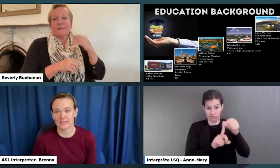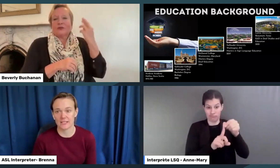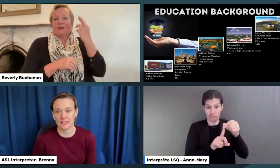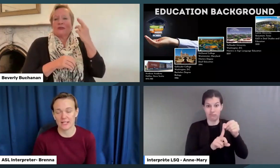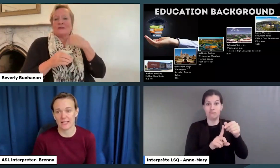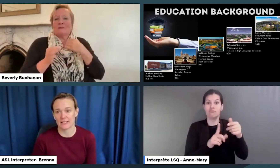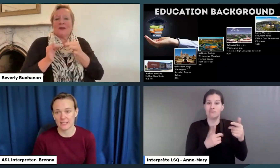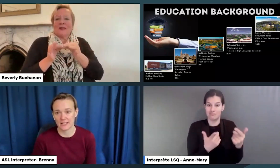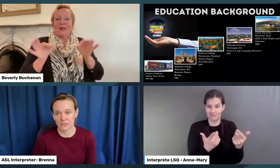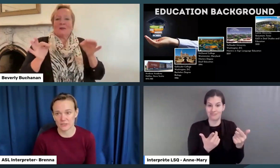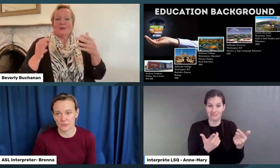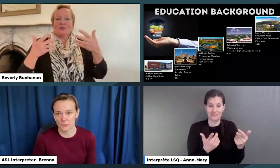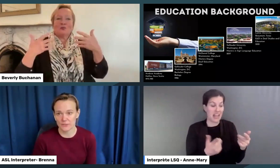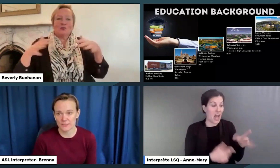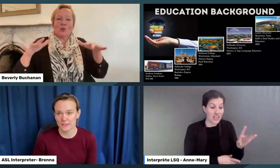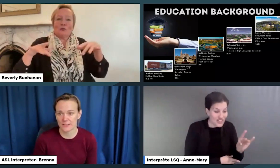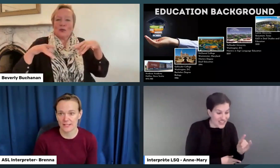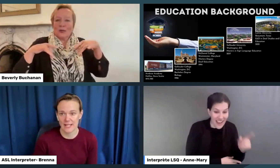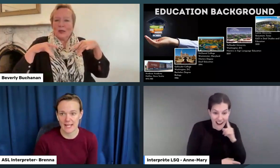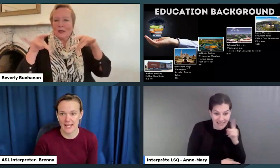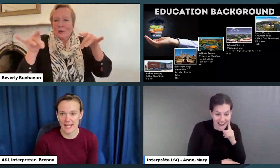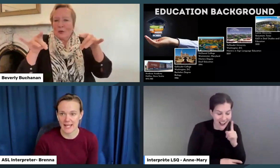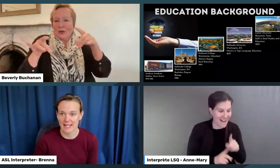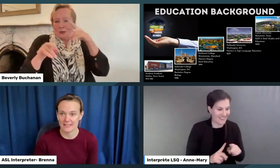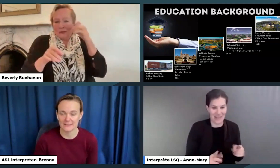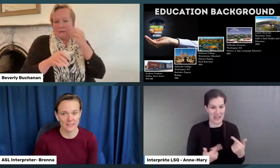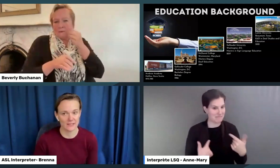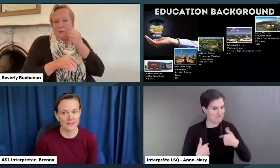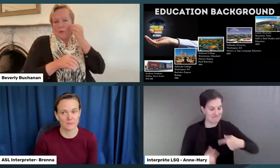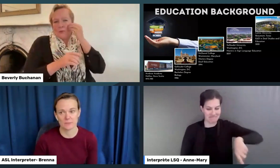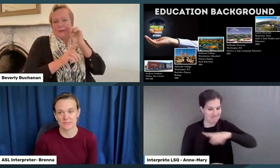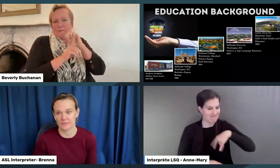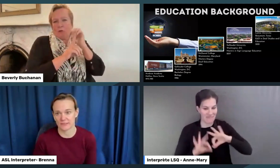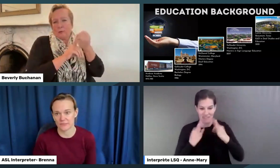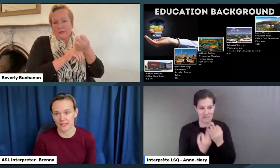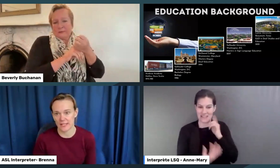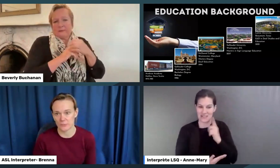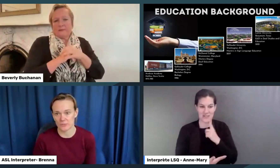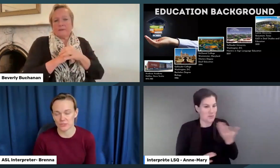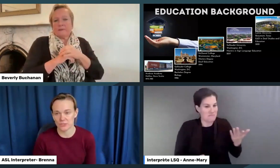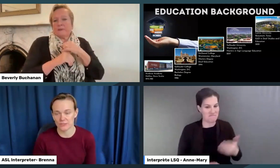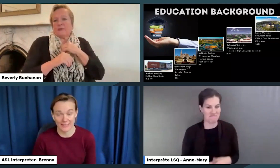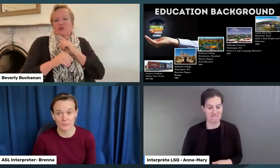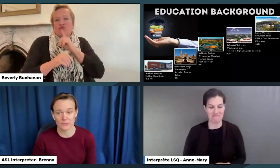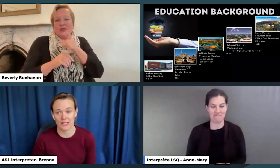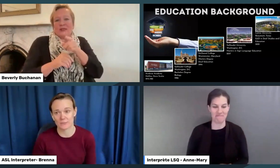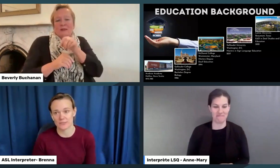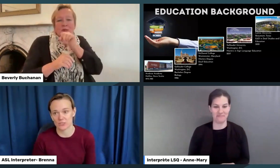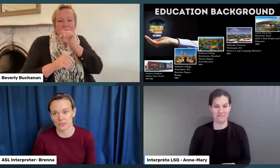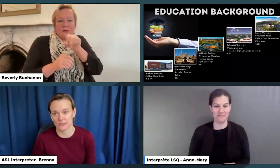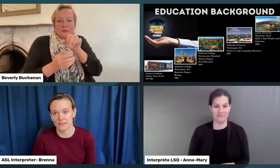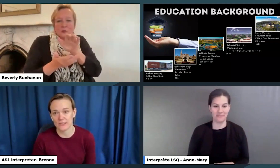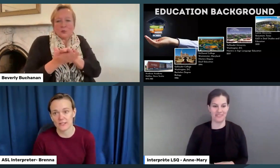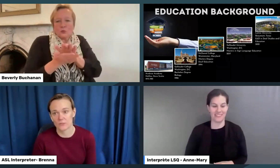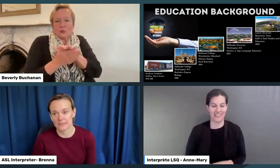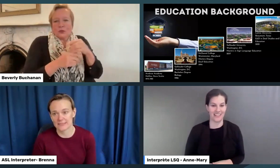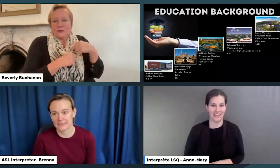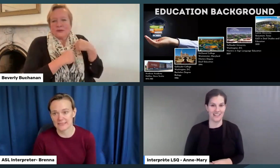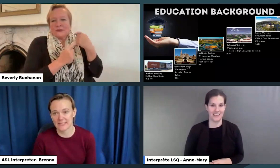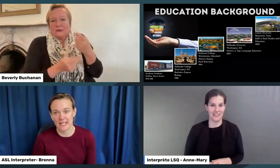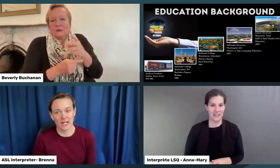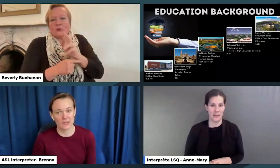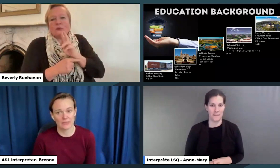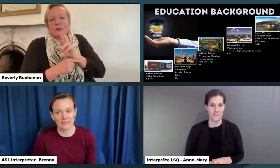l'âge de 9 ans. Et précisément pour acquérir la langue, j'ai